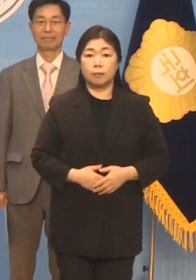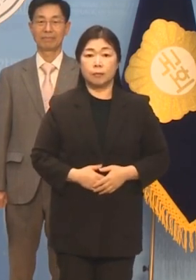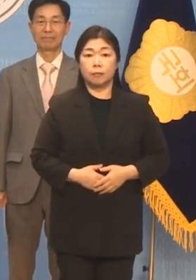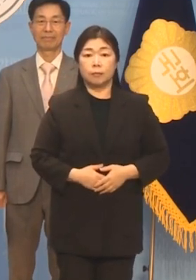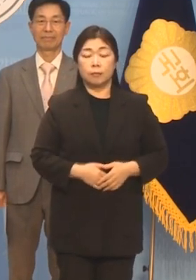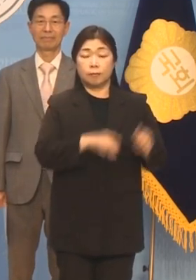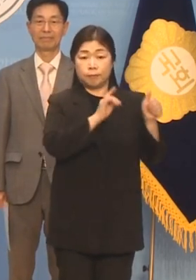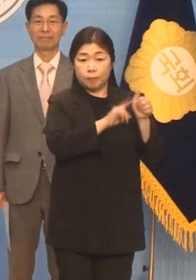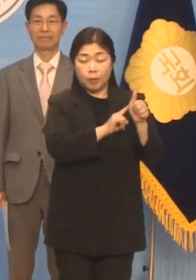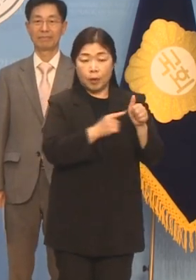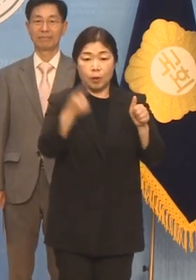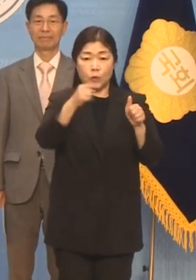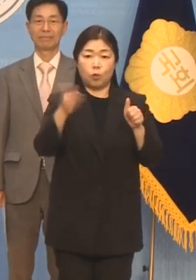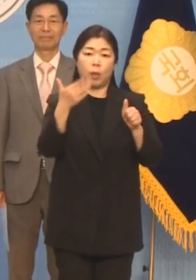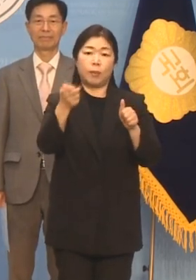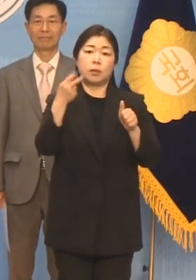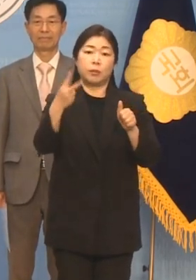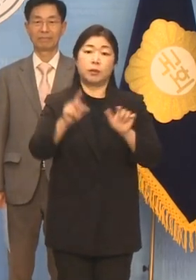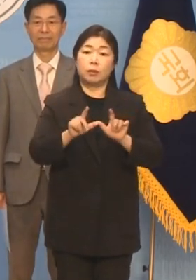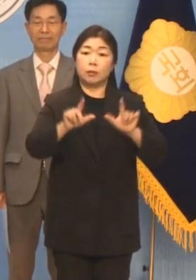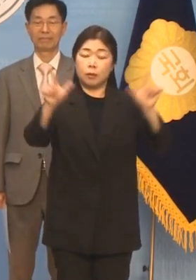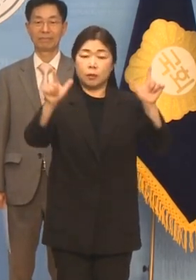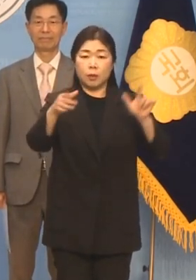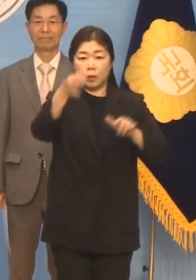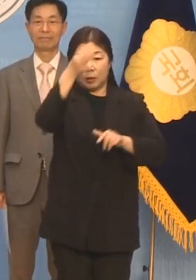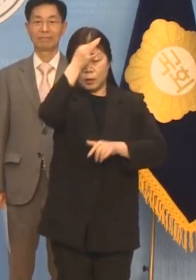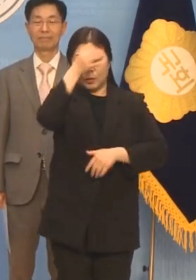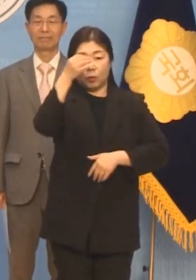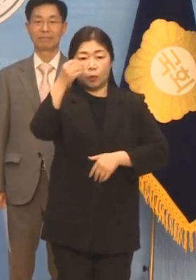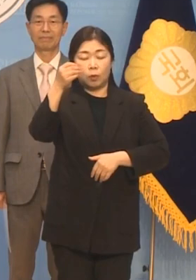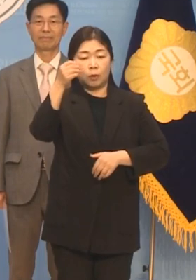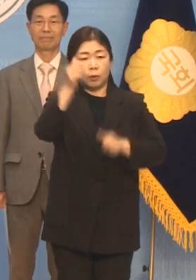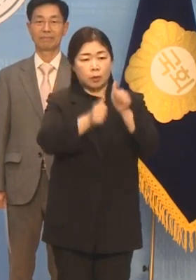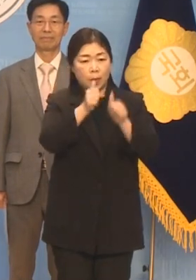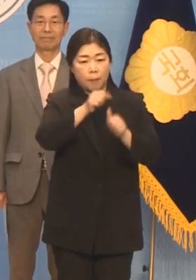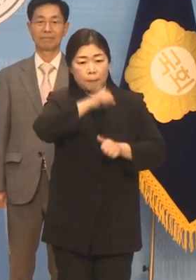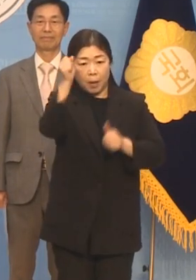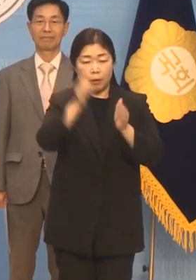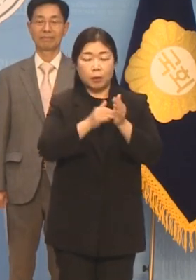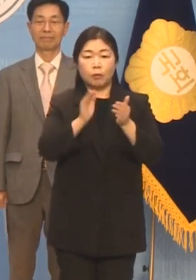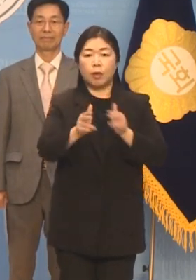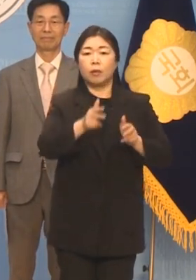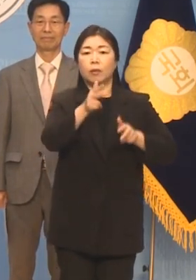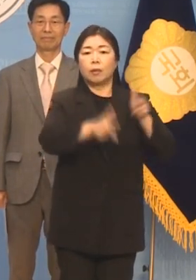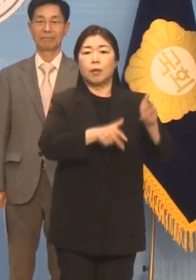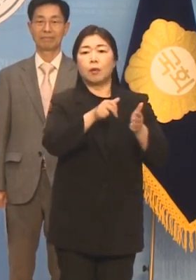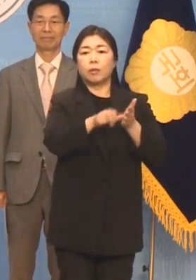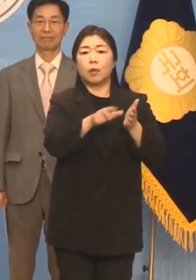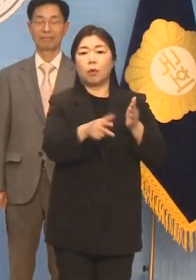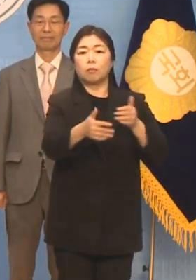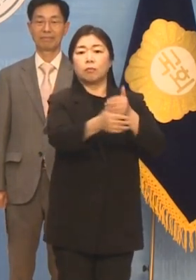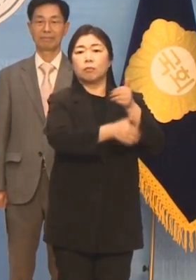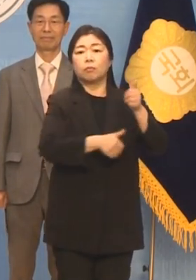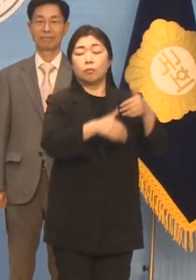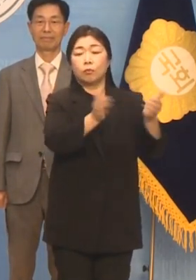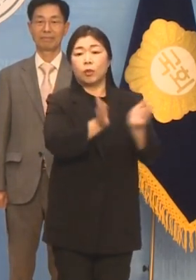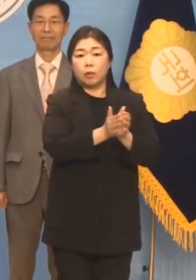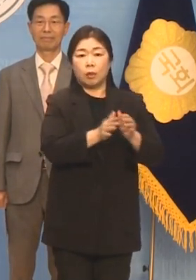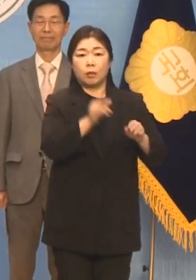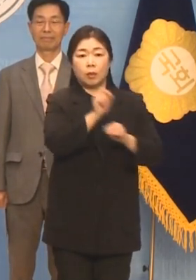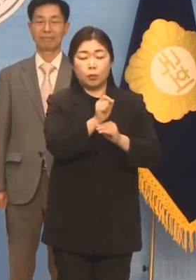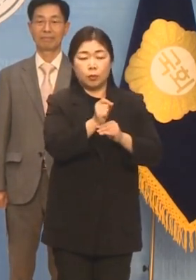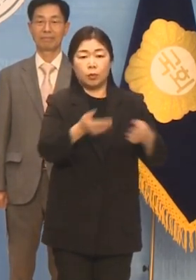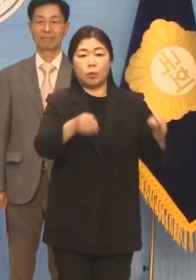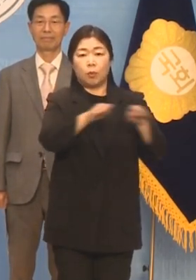부회장님은 1982년 기술고시 합격 이후에 산업자원부에서 사무관,